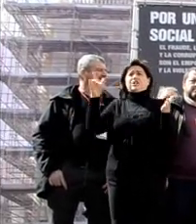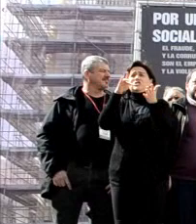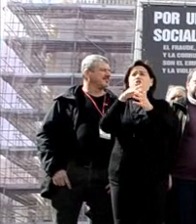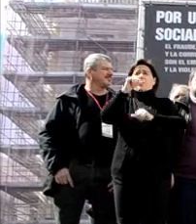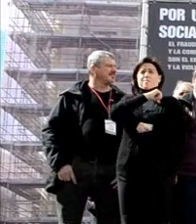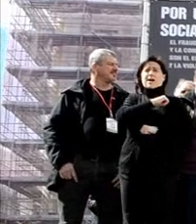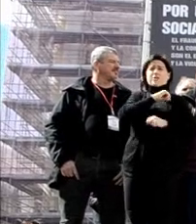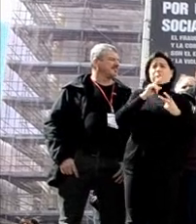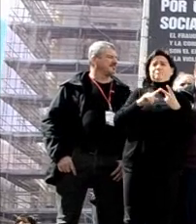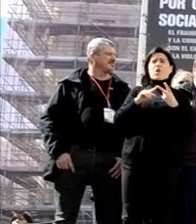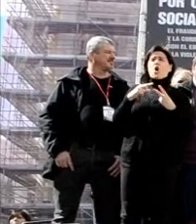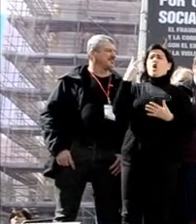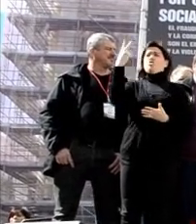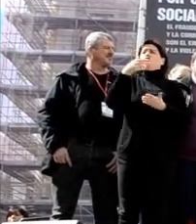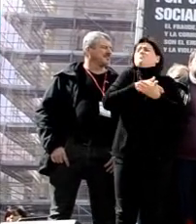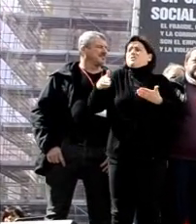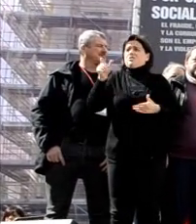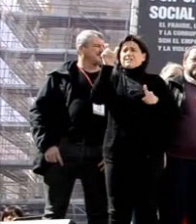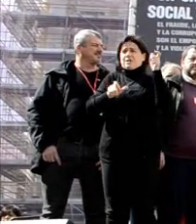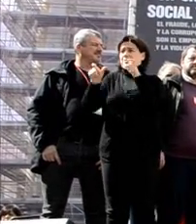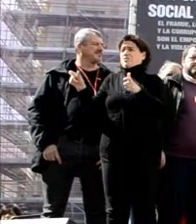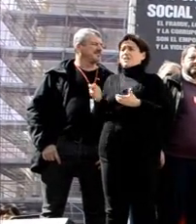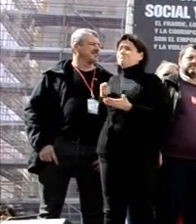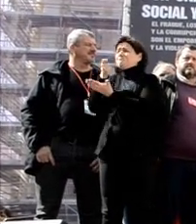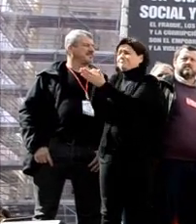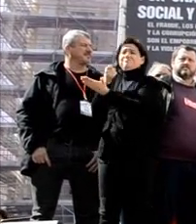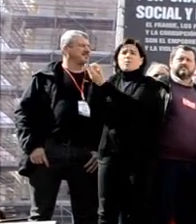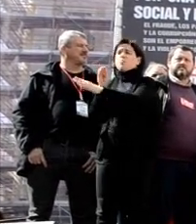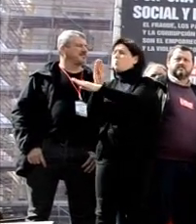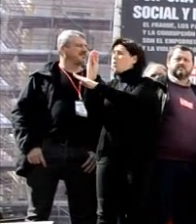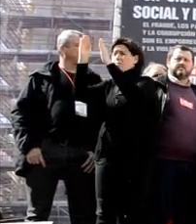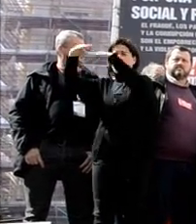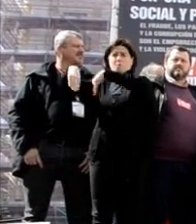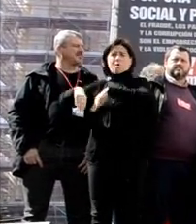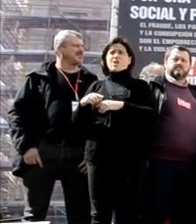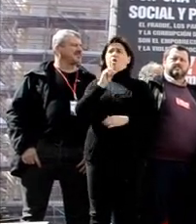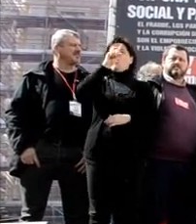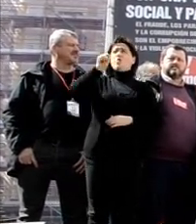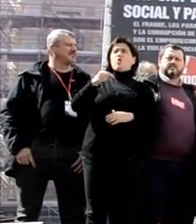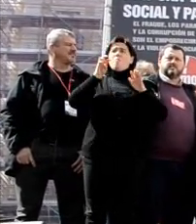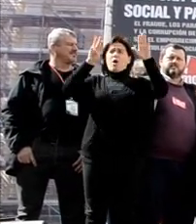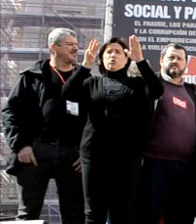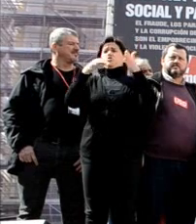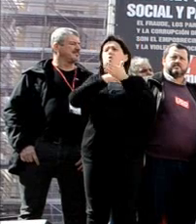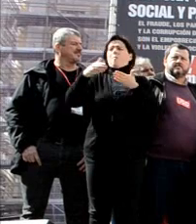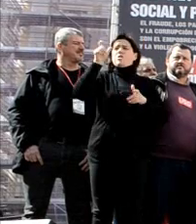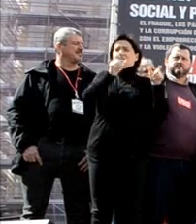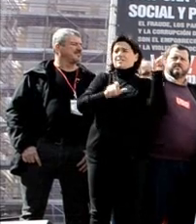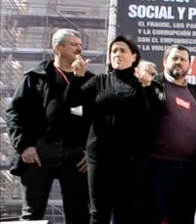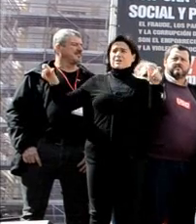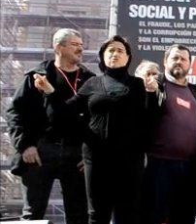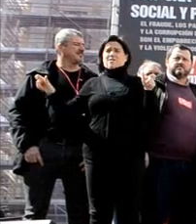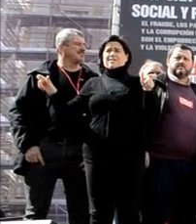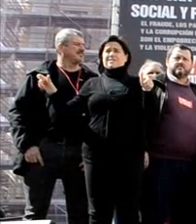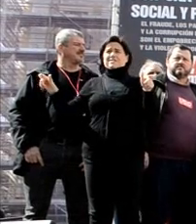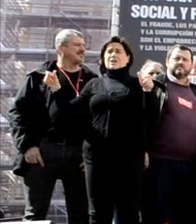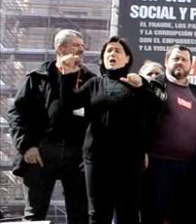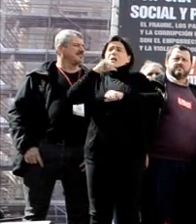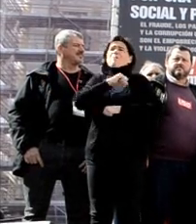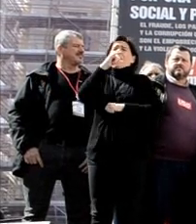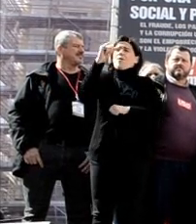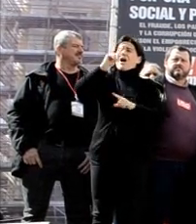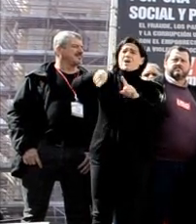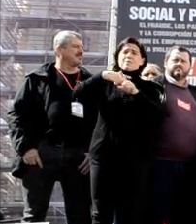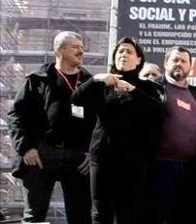sin recibir ningún tipo de prestación, 1,8 millones de hogares con todos sus miembros en desempleo y cerca